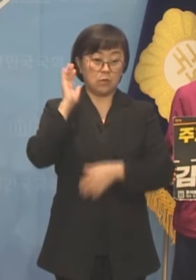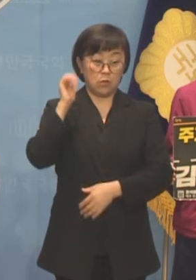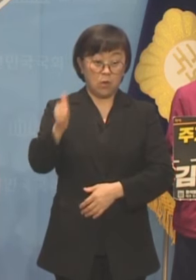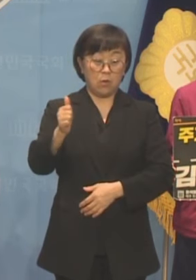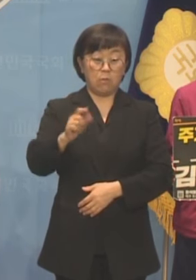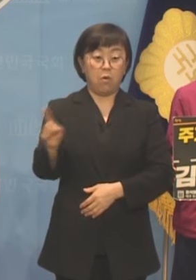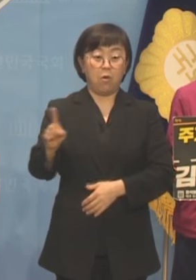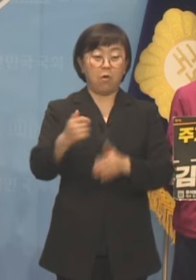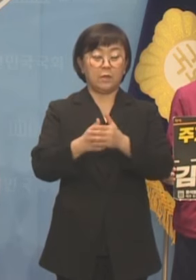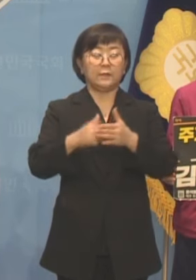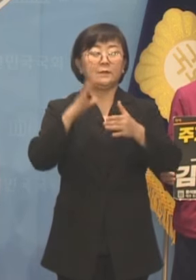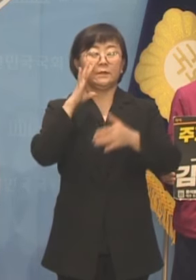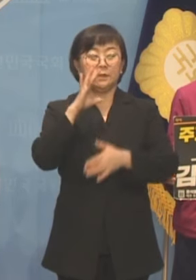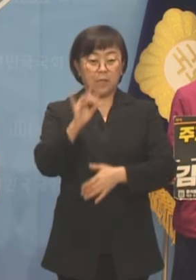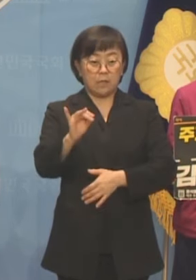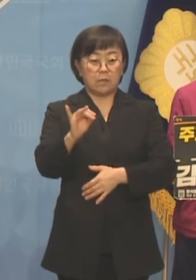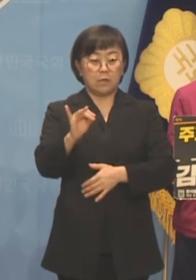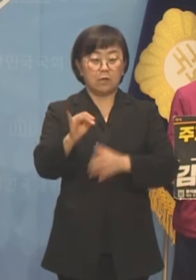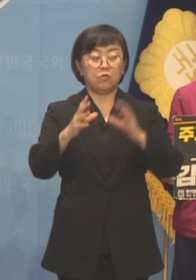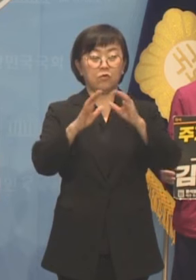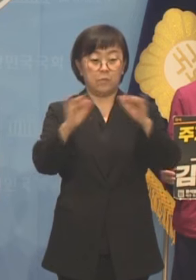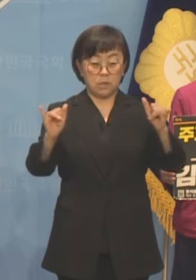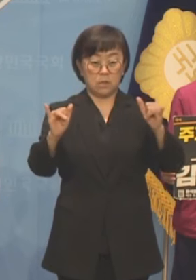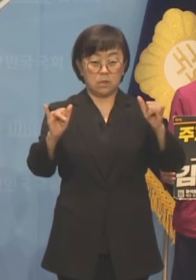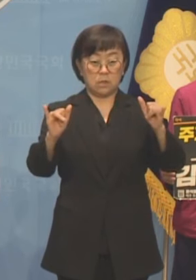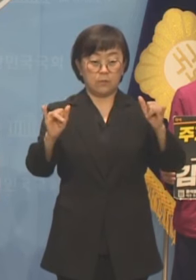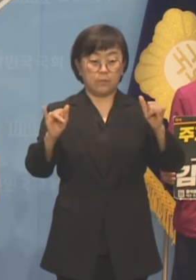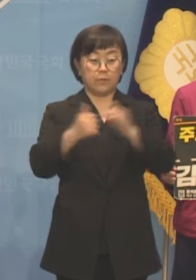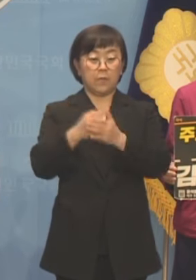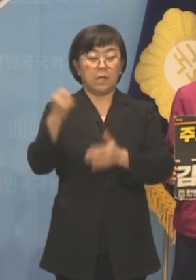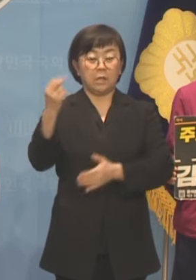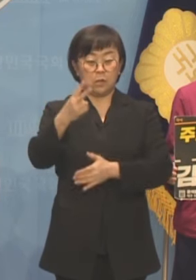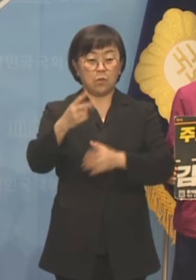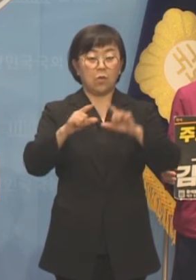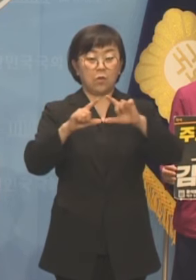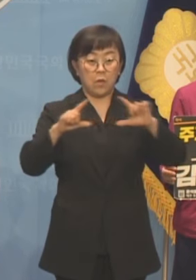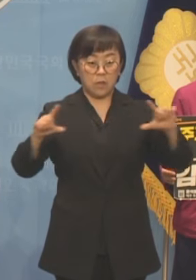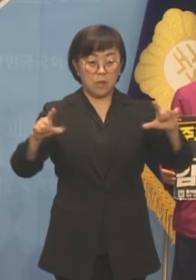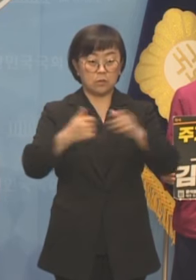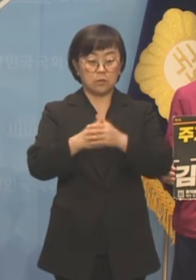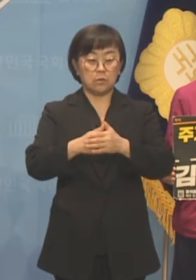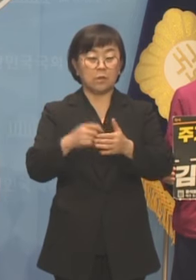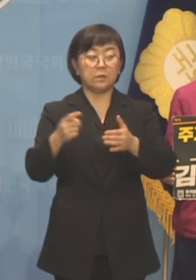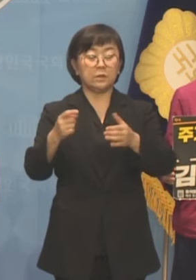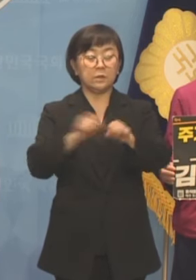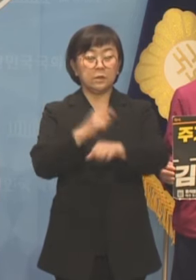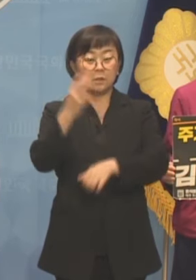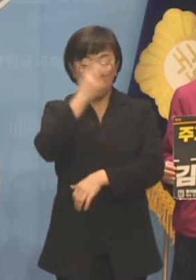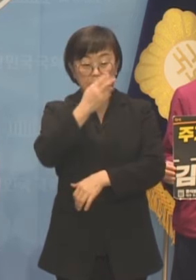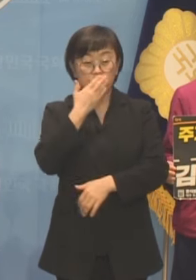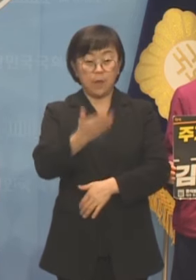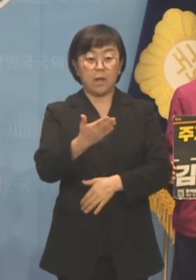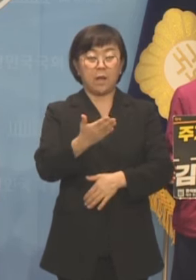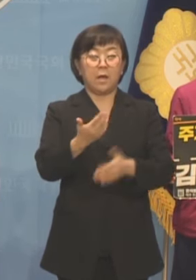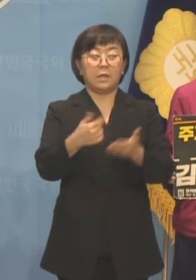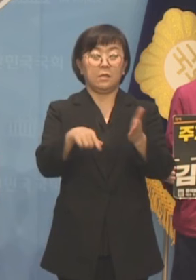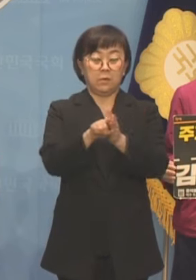대통령이 당연히 국민들이 그리고 또 객관적으로 특검을 할 수밖에